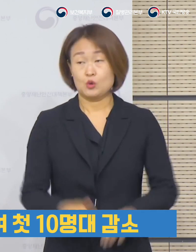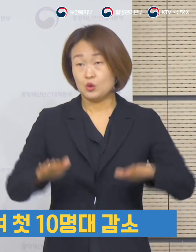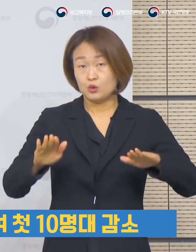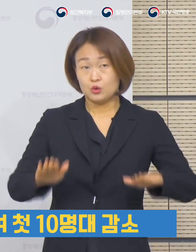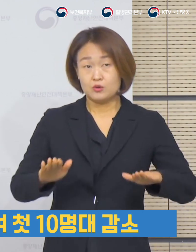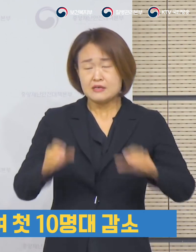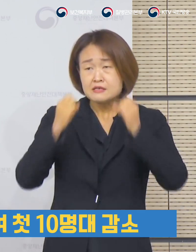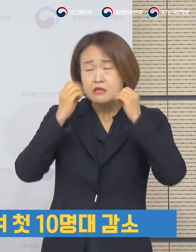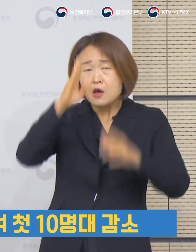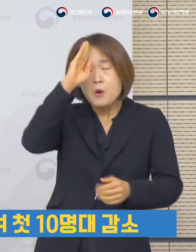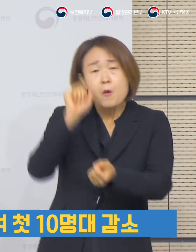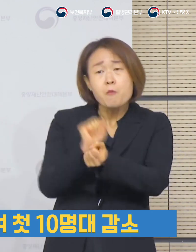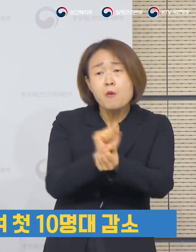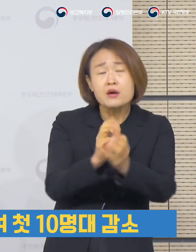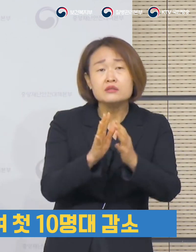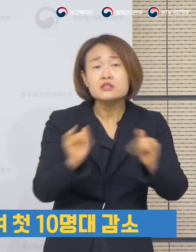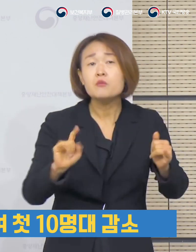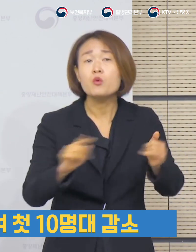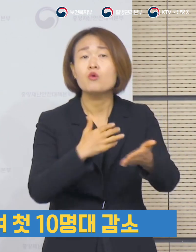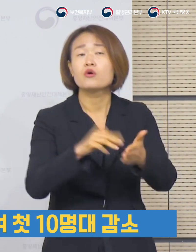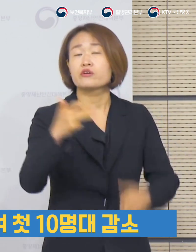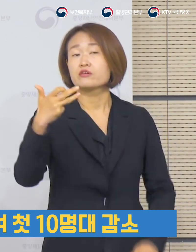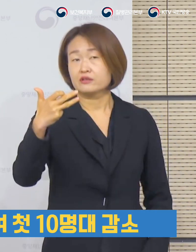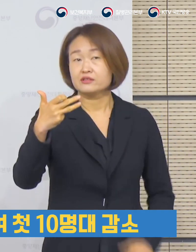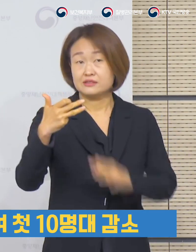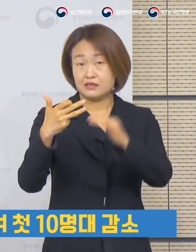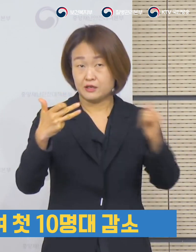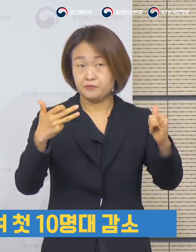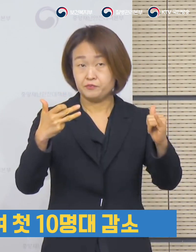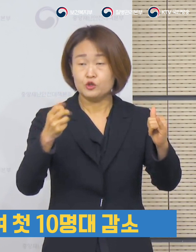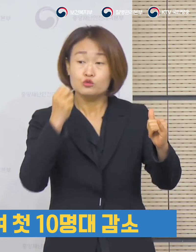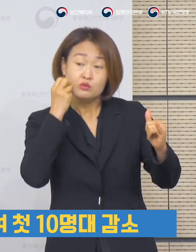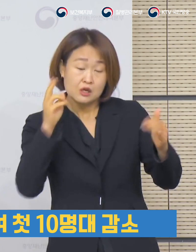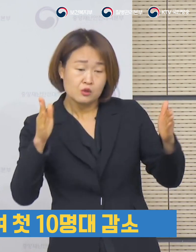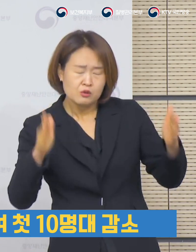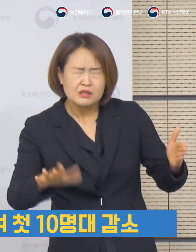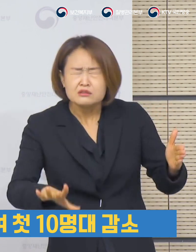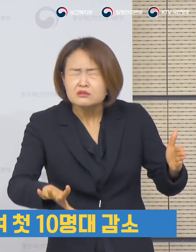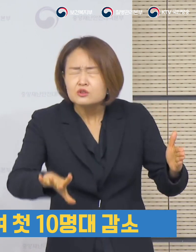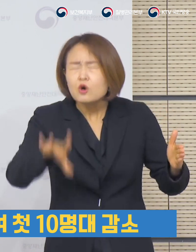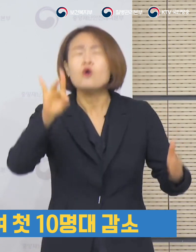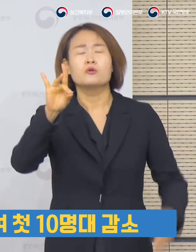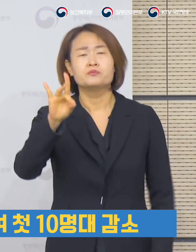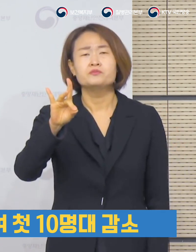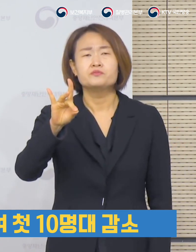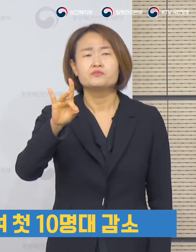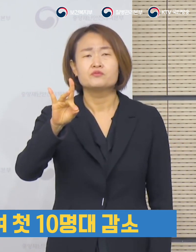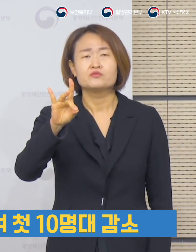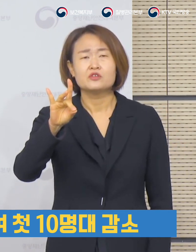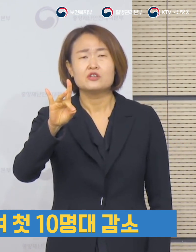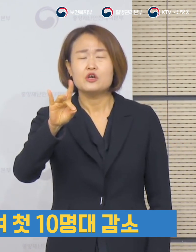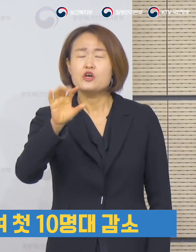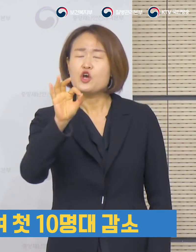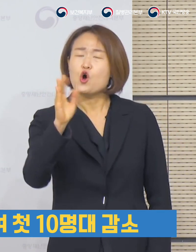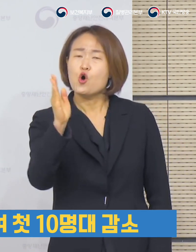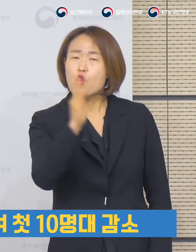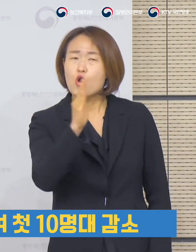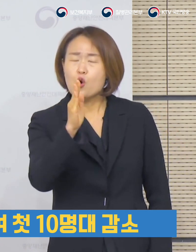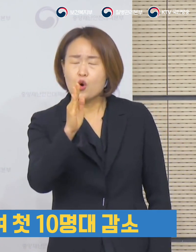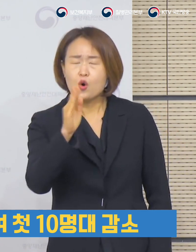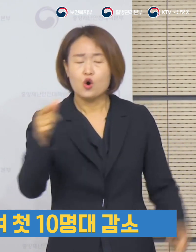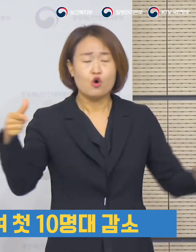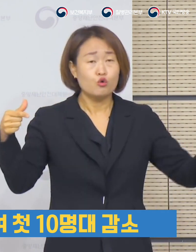오늘 신규 확진 환자 수가 18명으로 2달여 만에 처음 10명대로